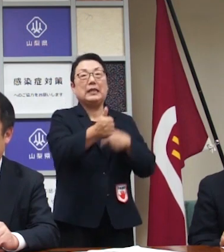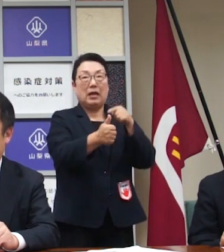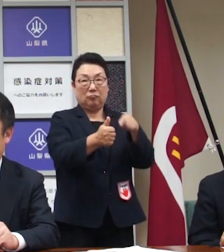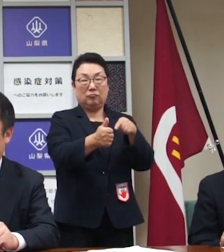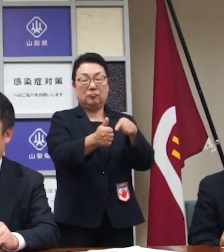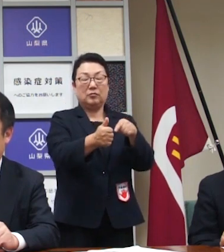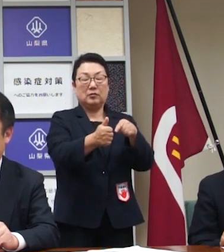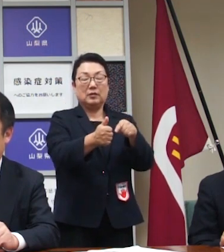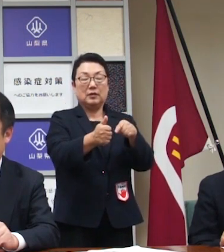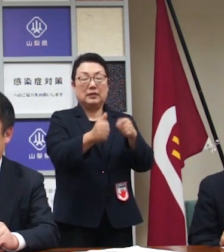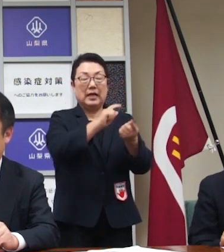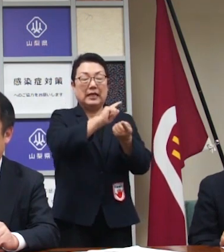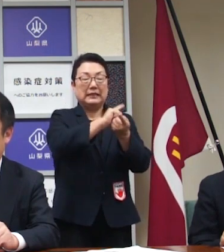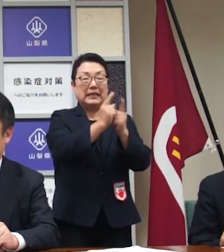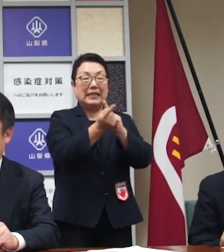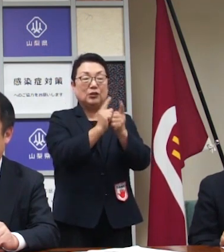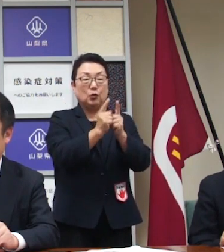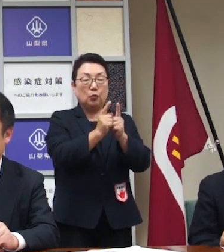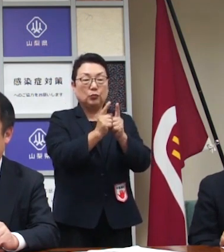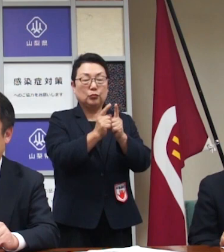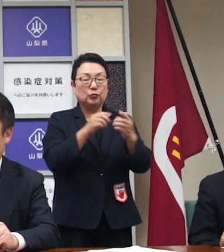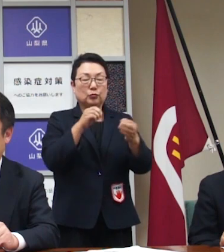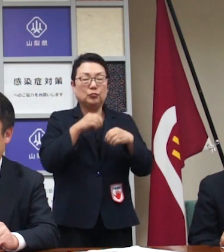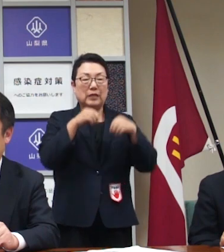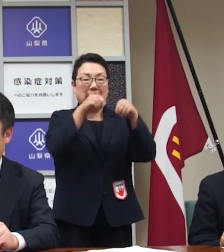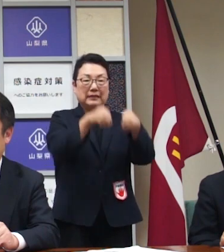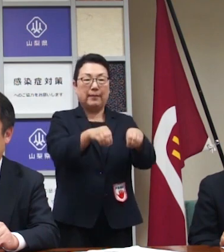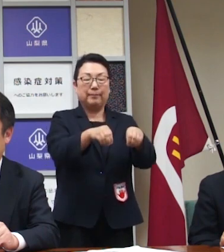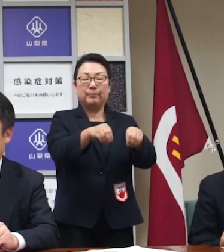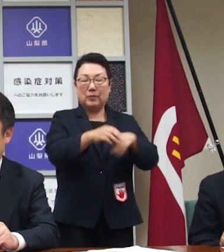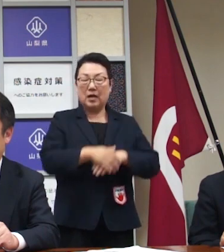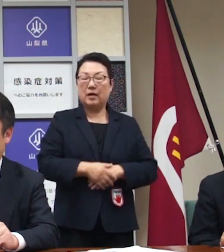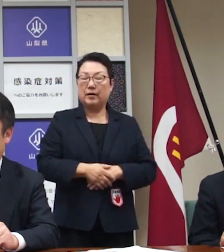で接触感染が起こるときは